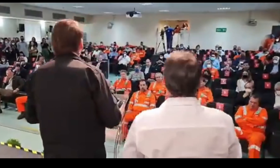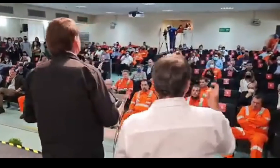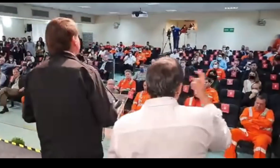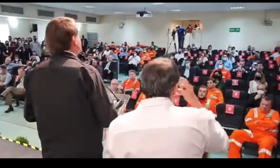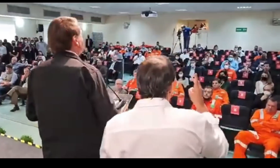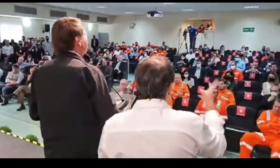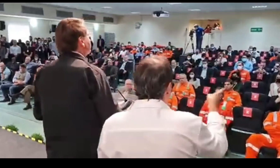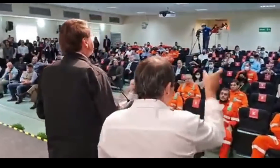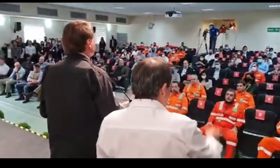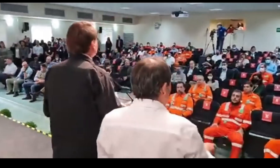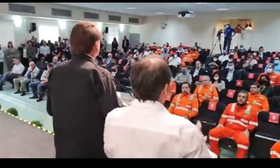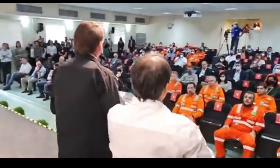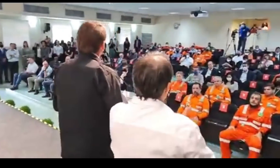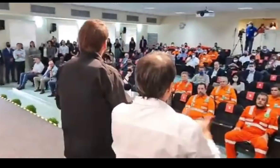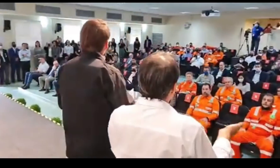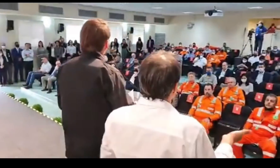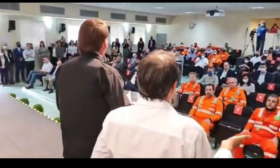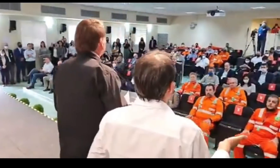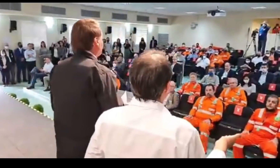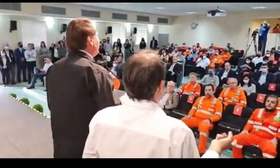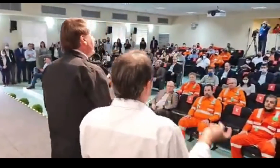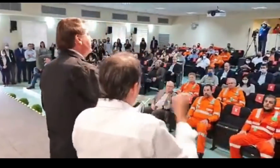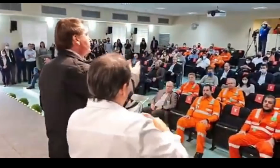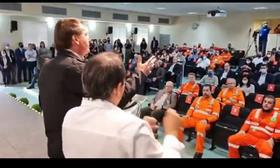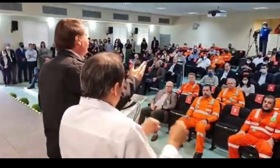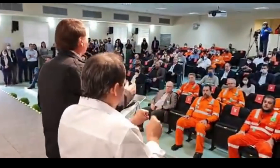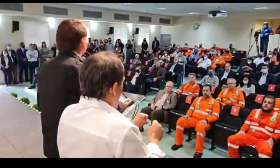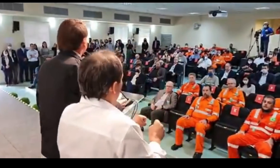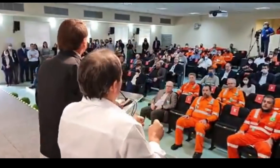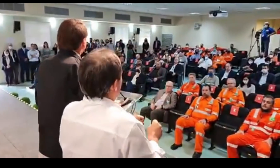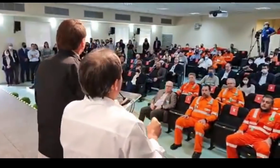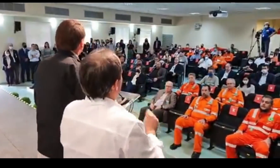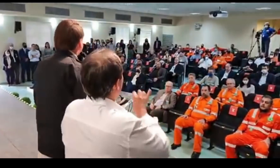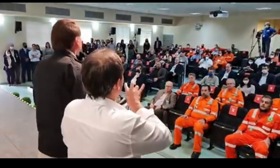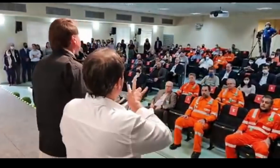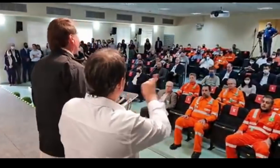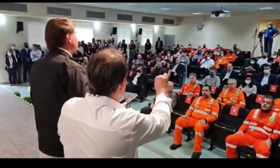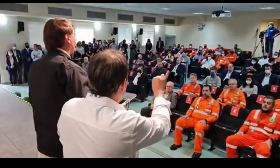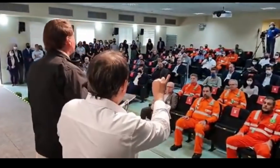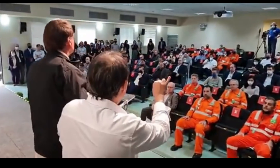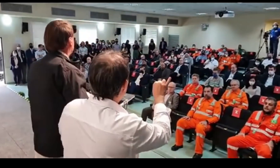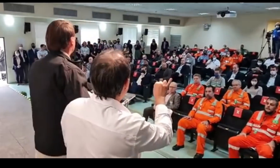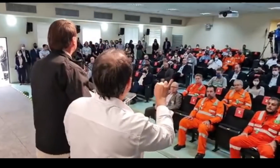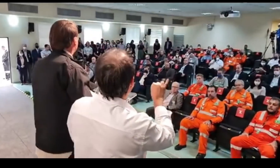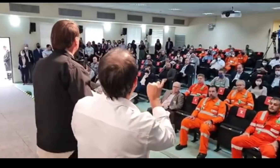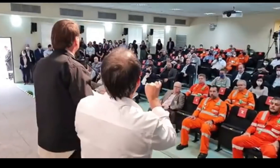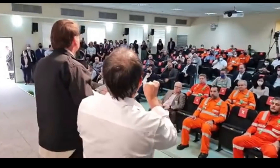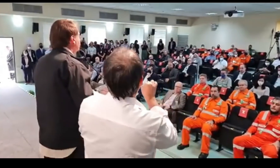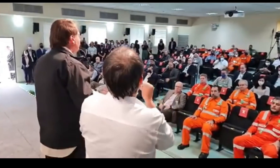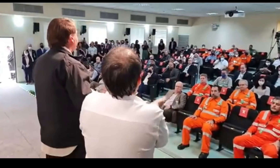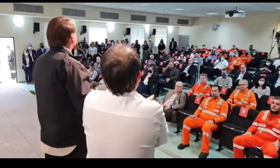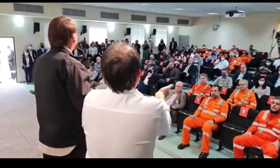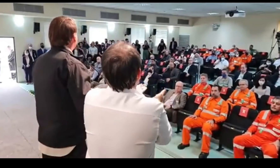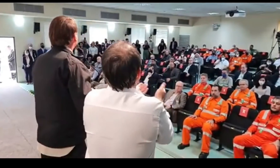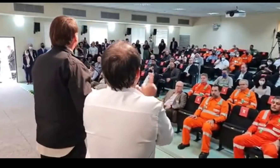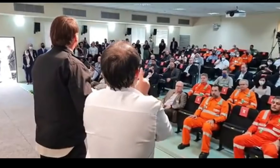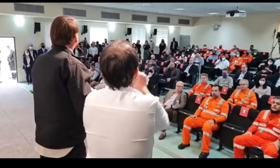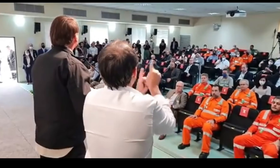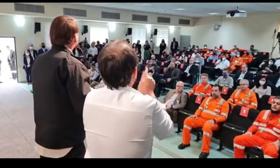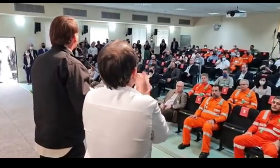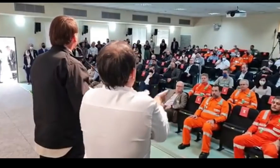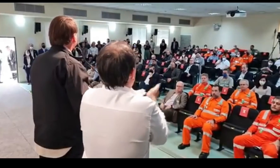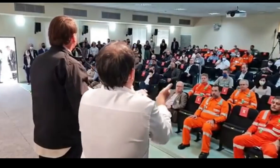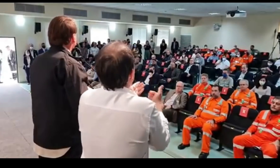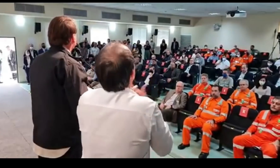que aquele bandido, voltando para cá, vai atingir os anseios da nossa população. Isso não é verdade.